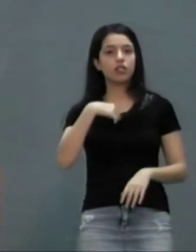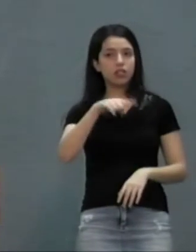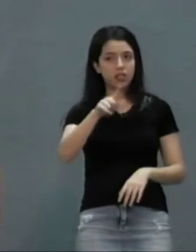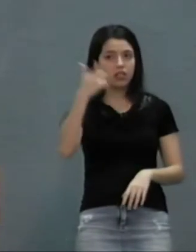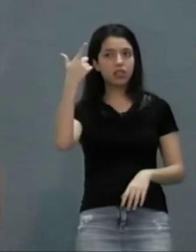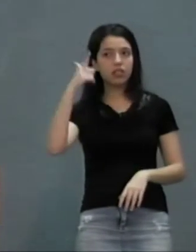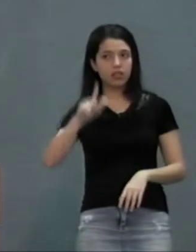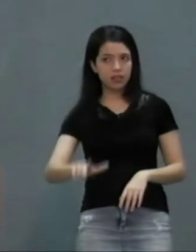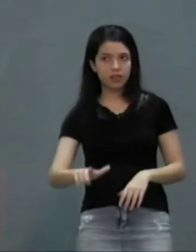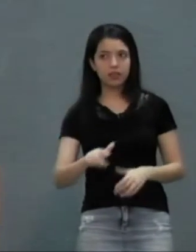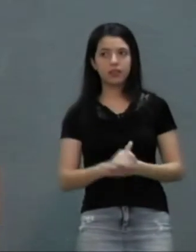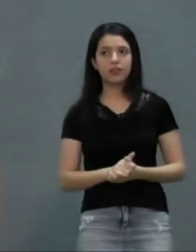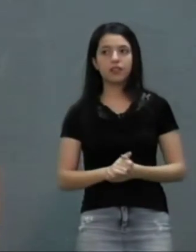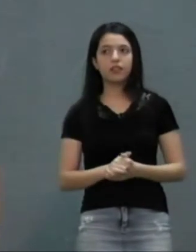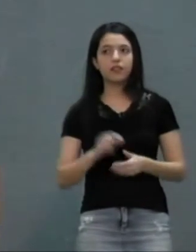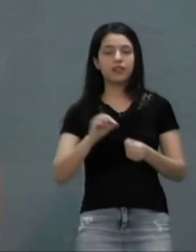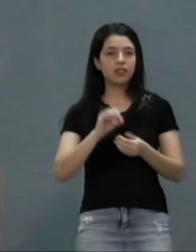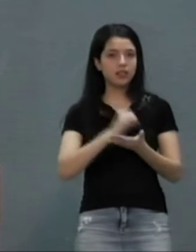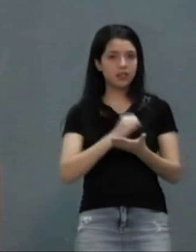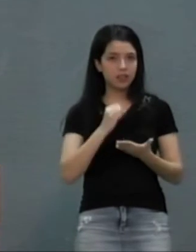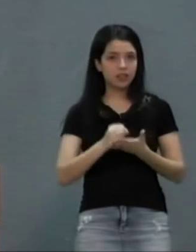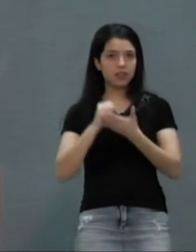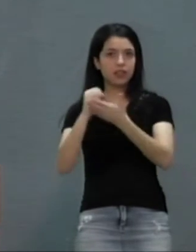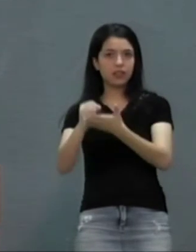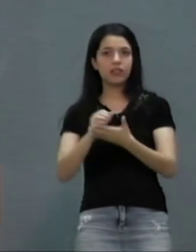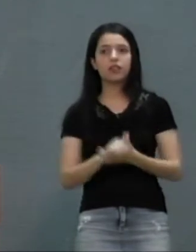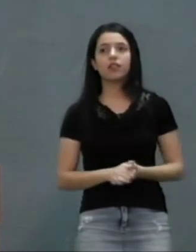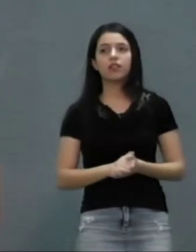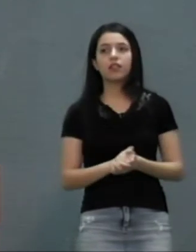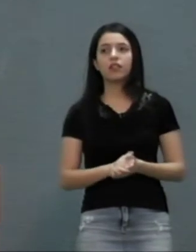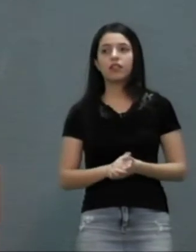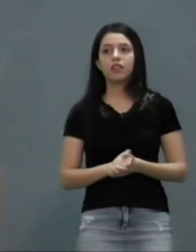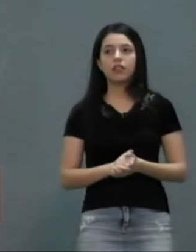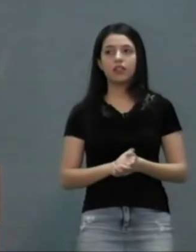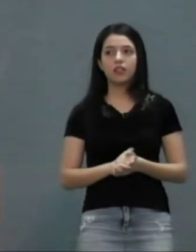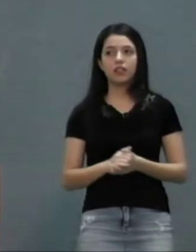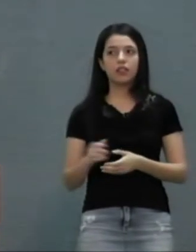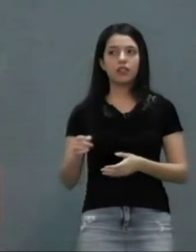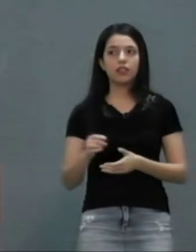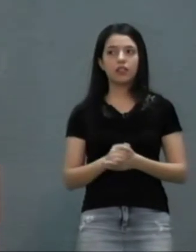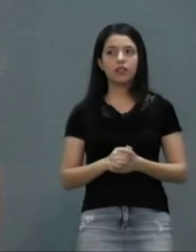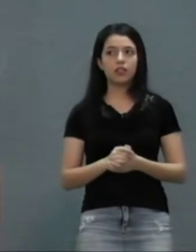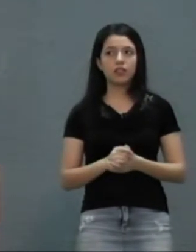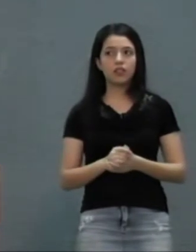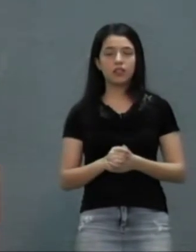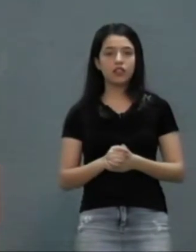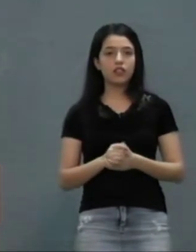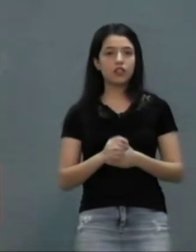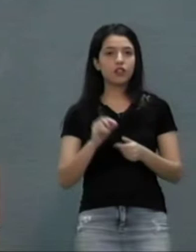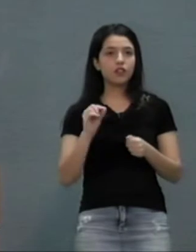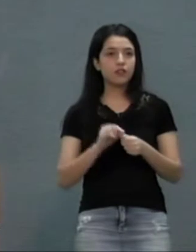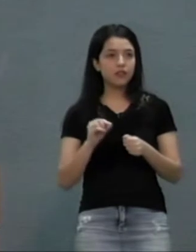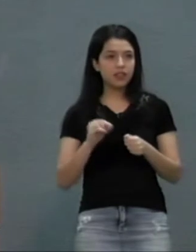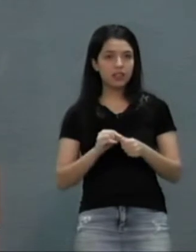até ao nosso presidente que possa estar enviando um ofício de novo para que possa, pelo menos, fazer uma força-tarefa pelo menos naquela Avenida